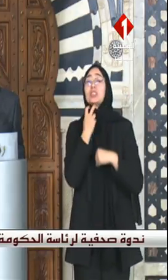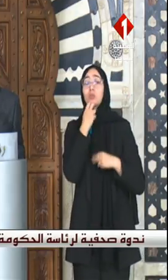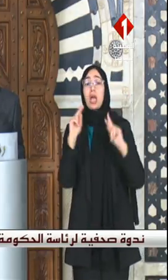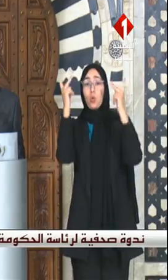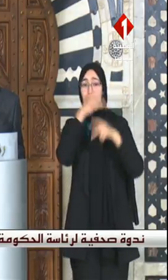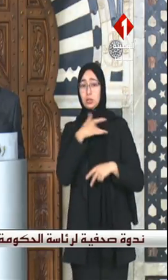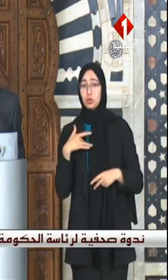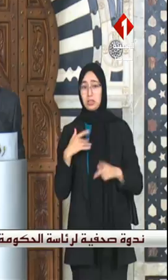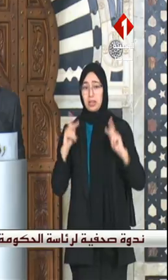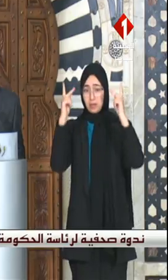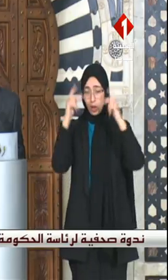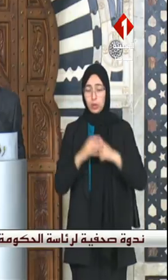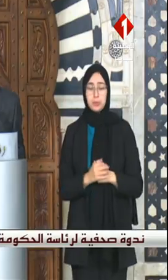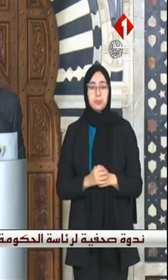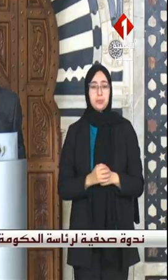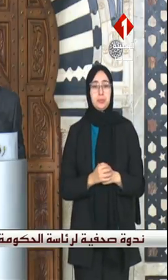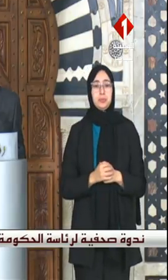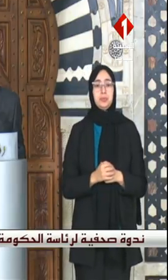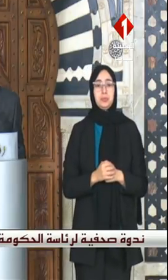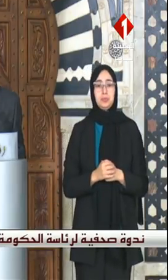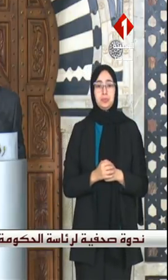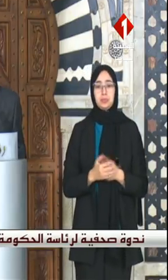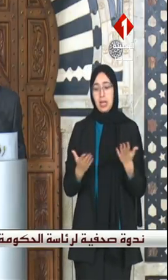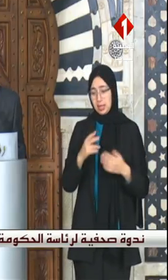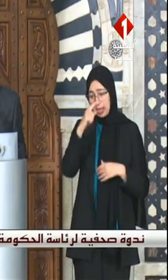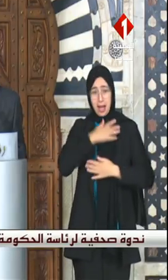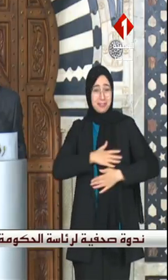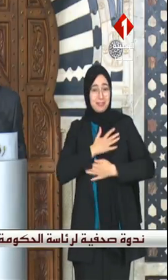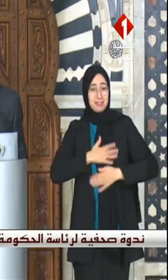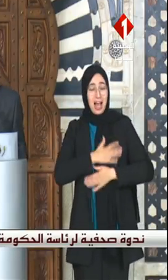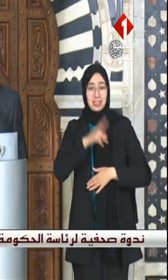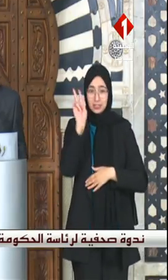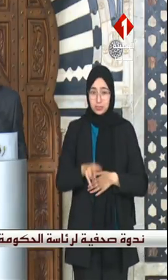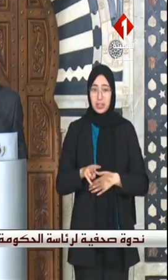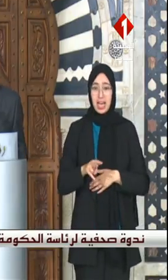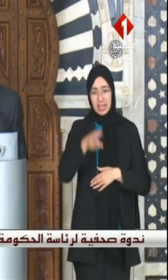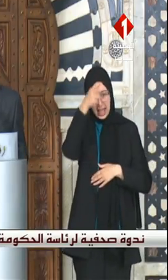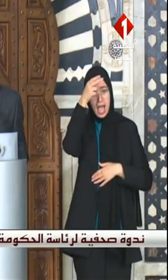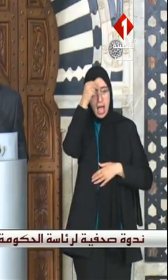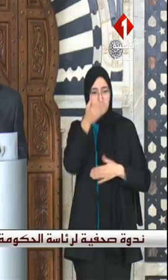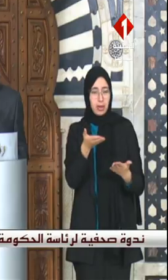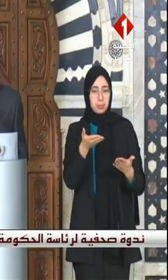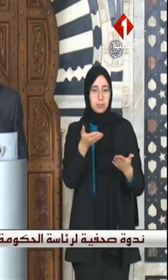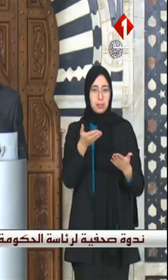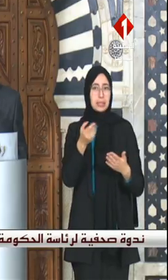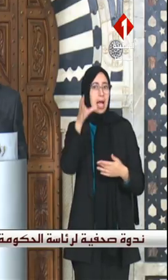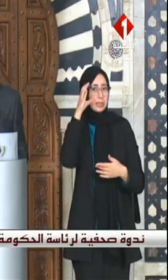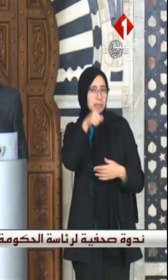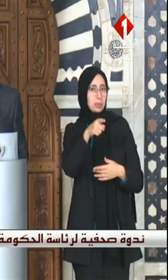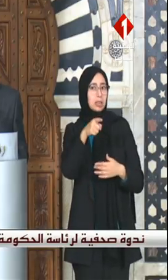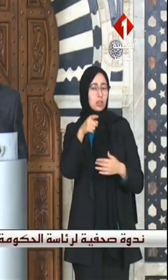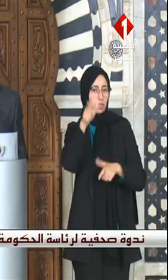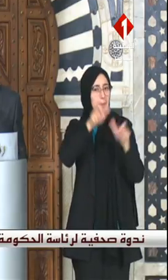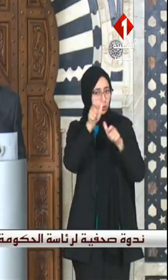آخر. وإحنا على كل حال معناها يسعدنا ونتفهموا ونحبوا نسمعوا